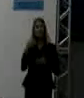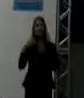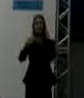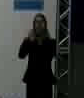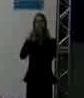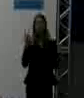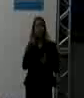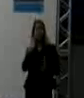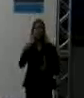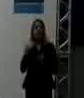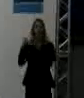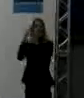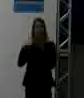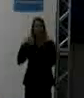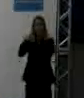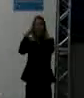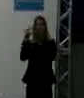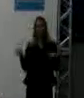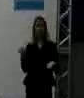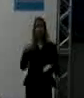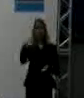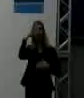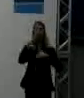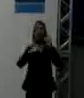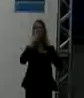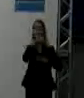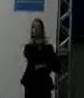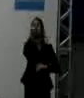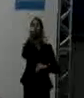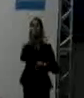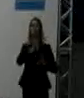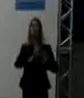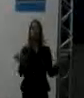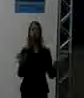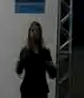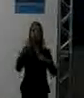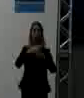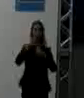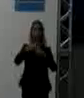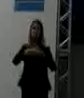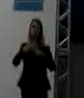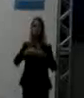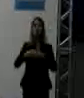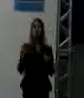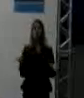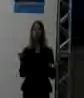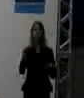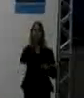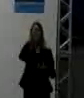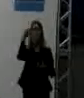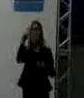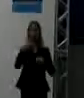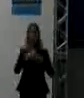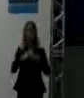tem que parar de achar que qualificação para mulher é só cooperativa de costura, é só cooperativa de